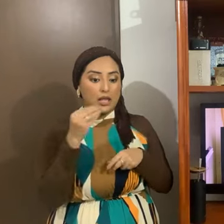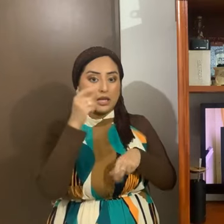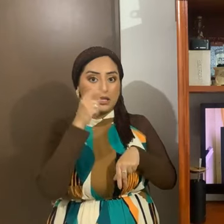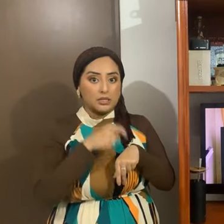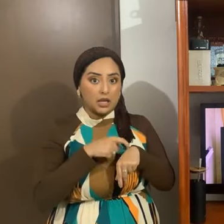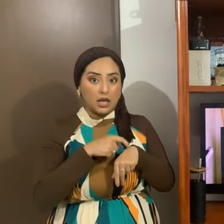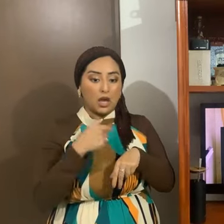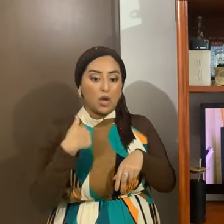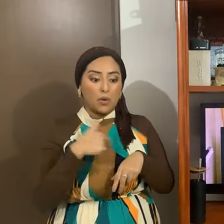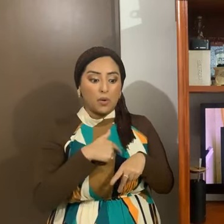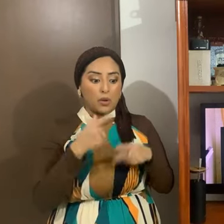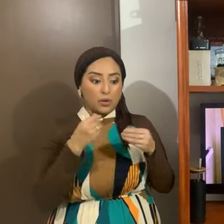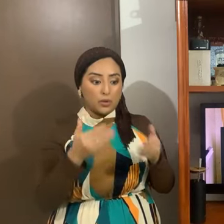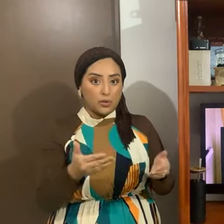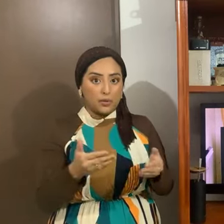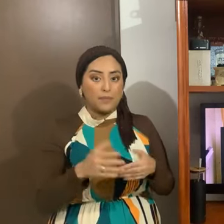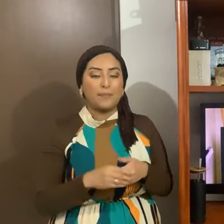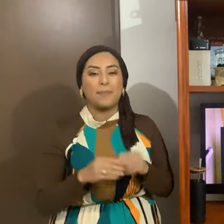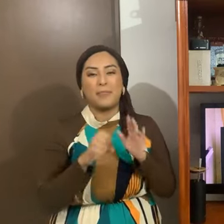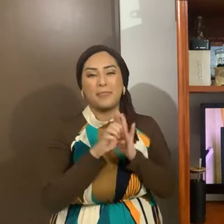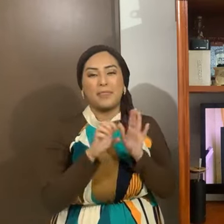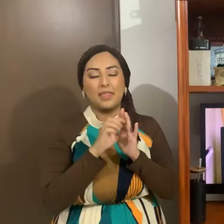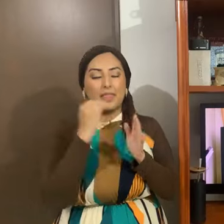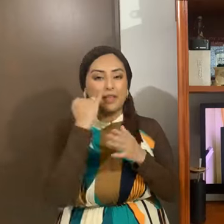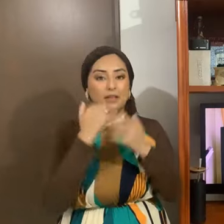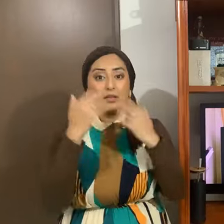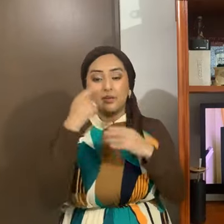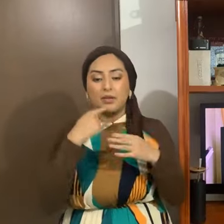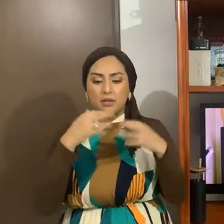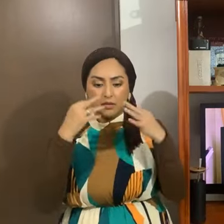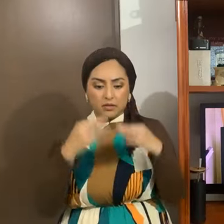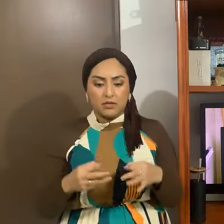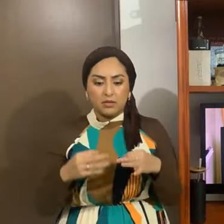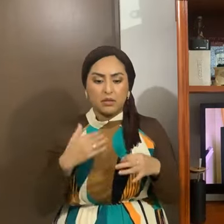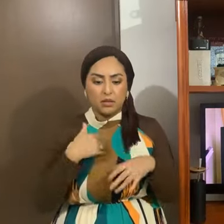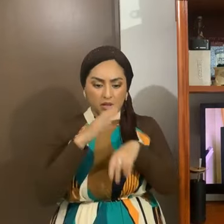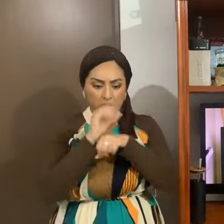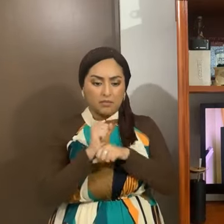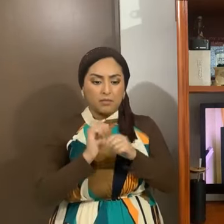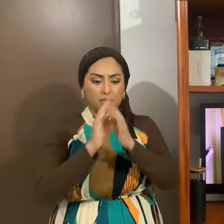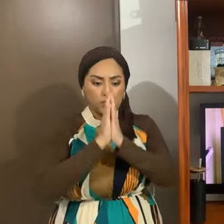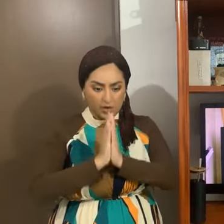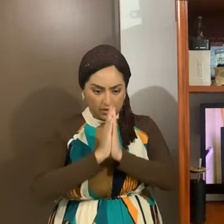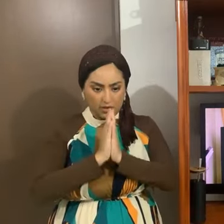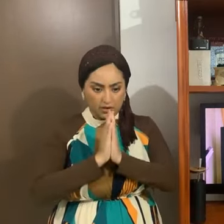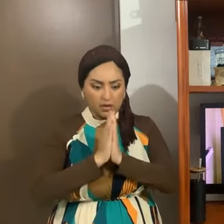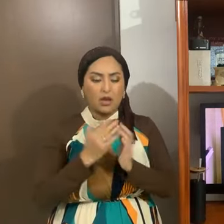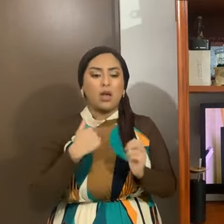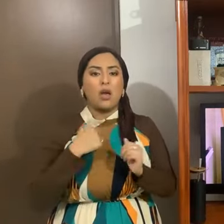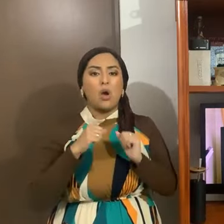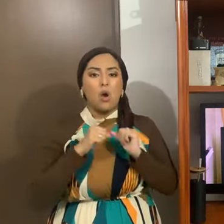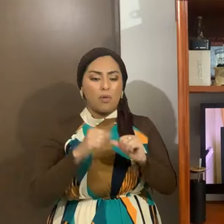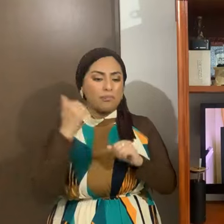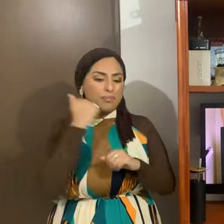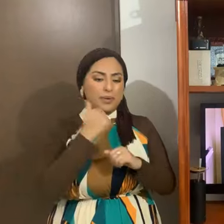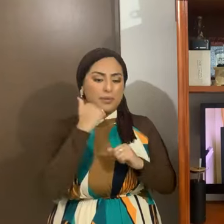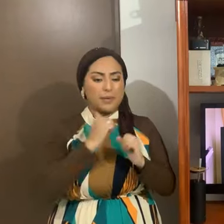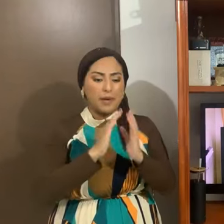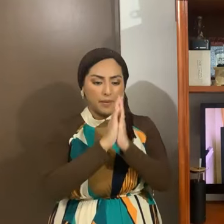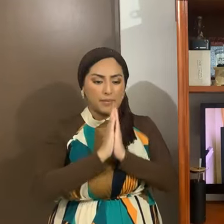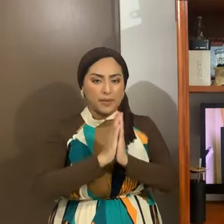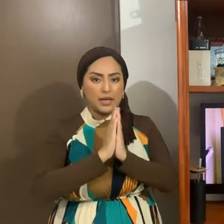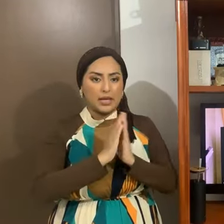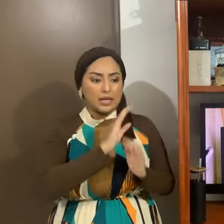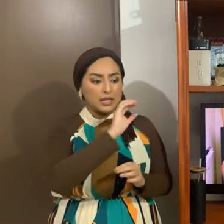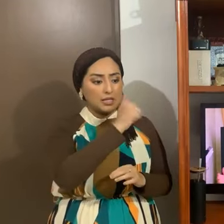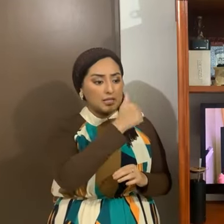que vamos a realizarlo. Es como si alguien se propusiera, bueno, me voy a hacer el hábito de orar y voy a orar todos los días de